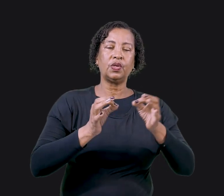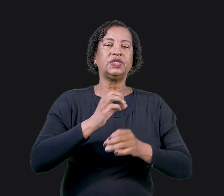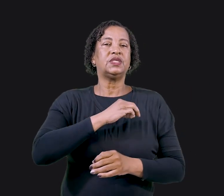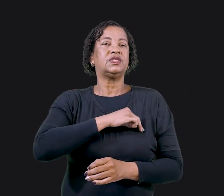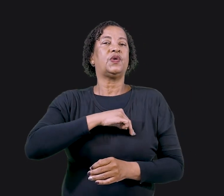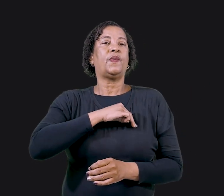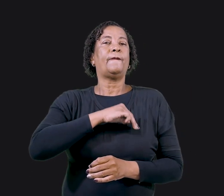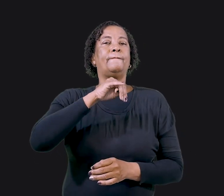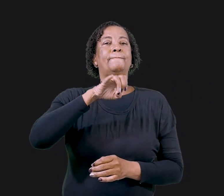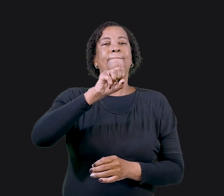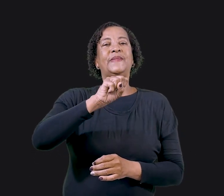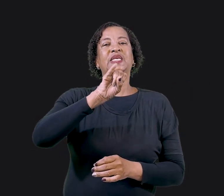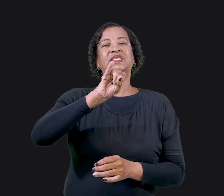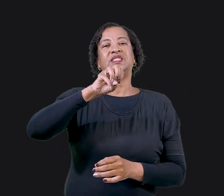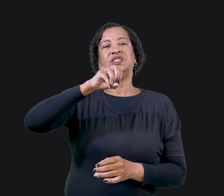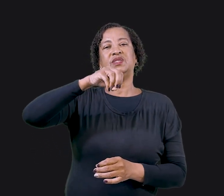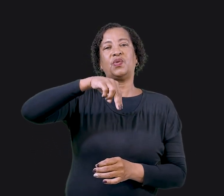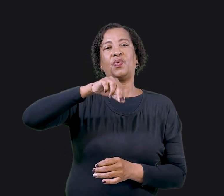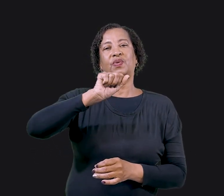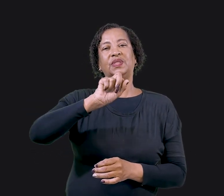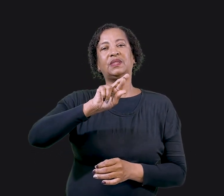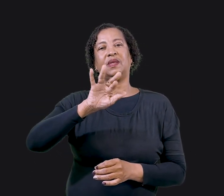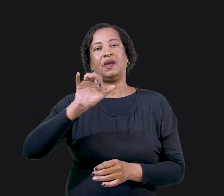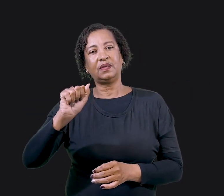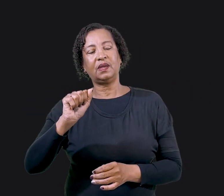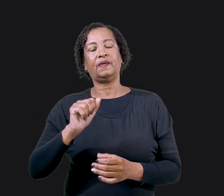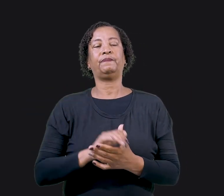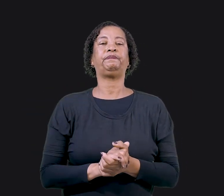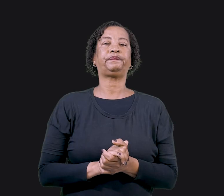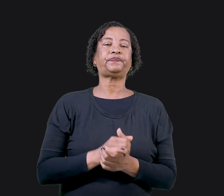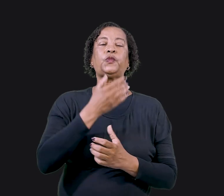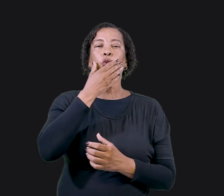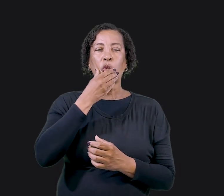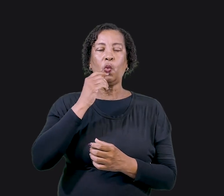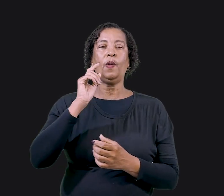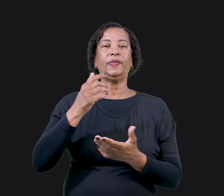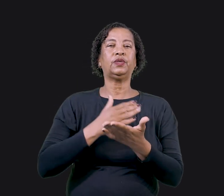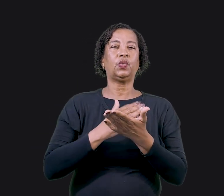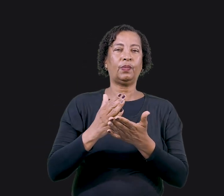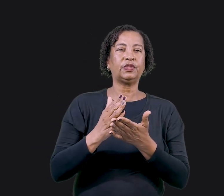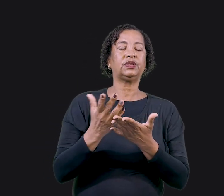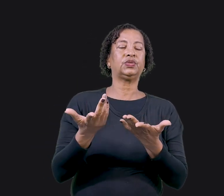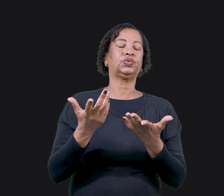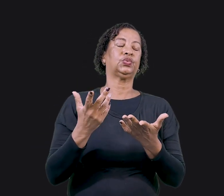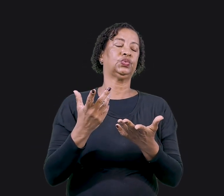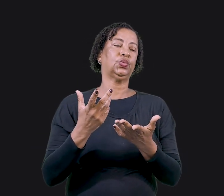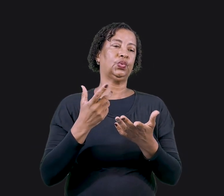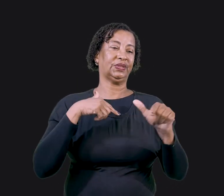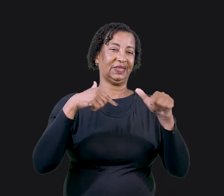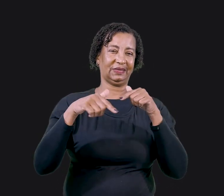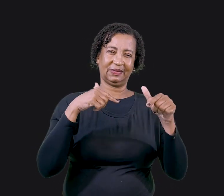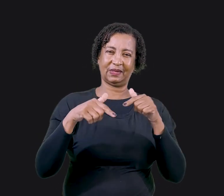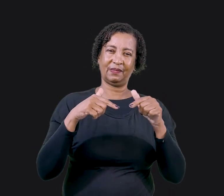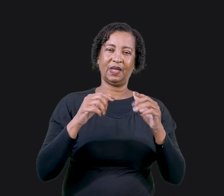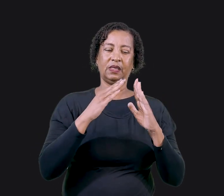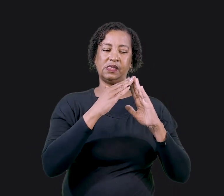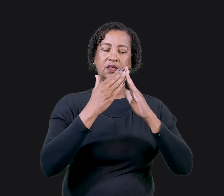organização missionária. William Booth foi o fundador do Exército da Salvação e trabalhou muito nas favelas